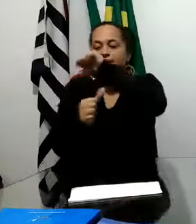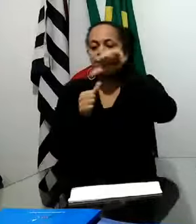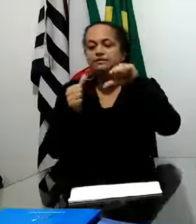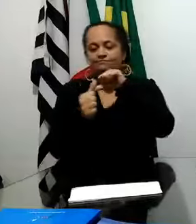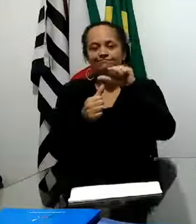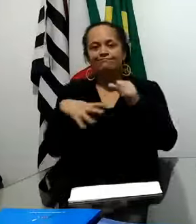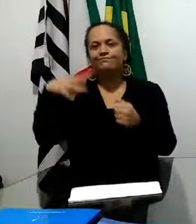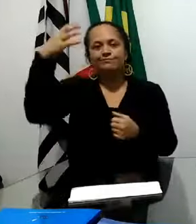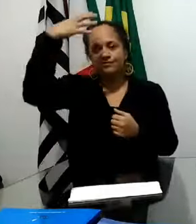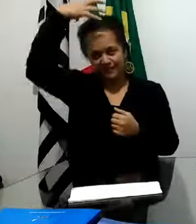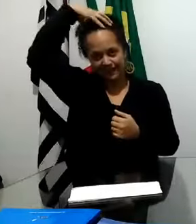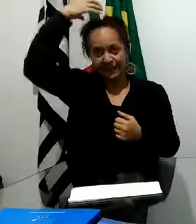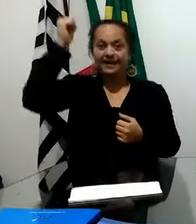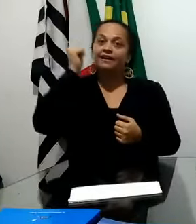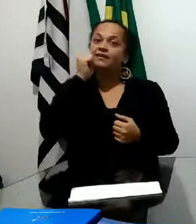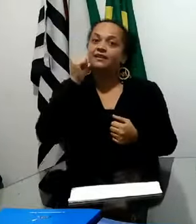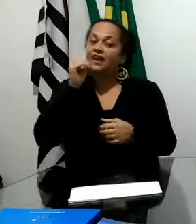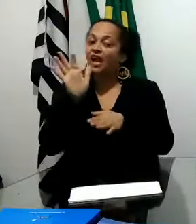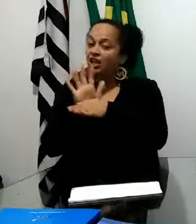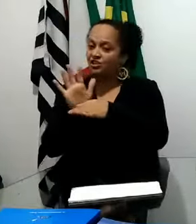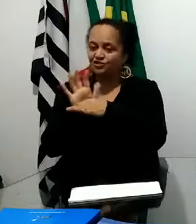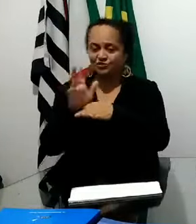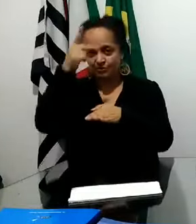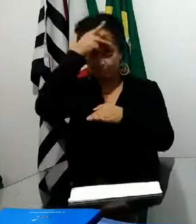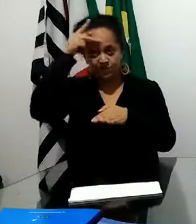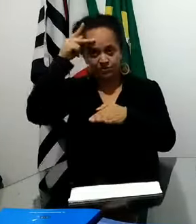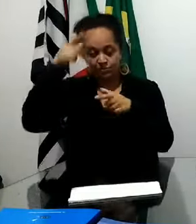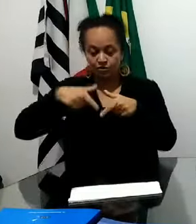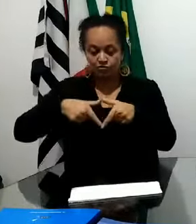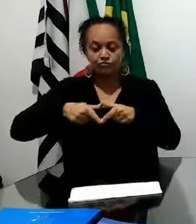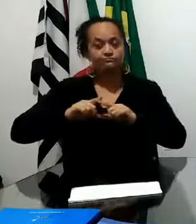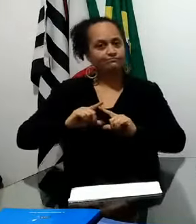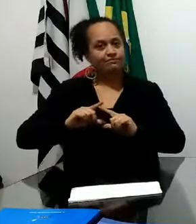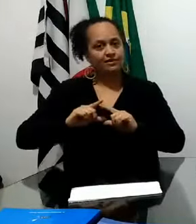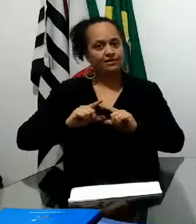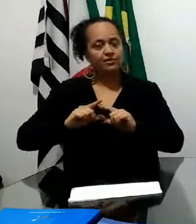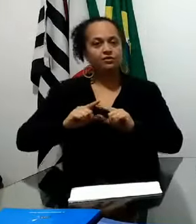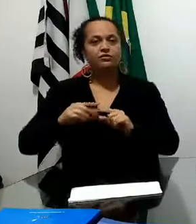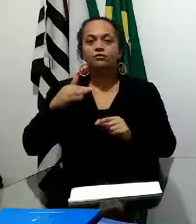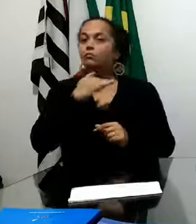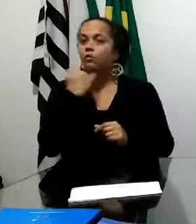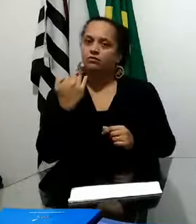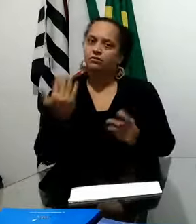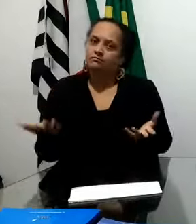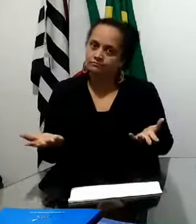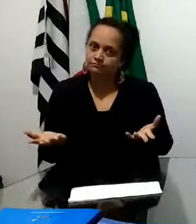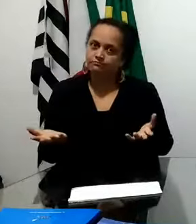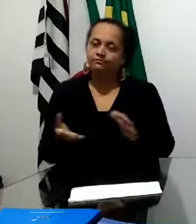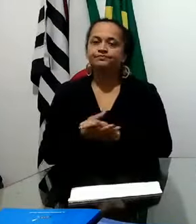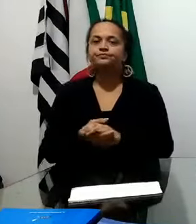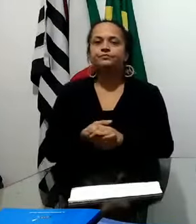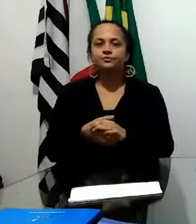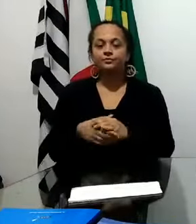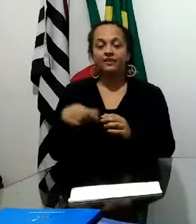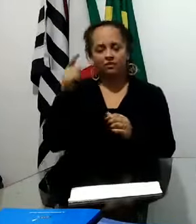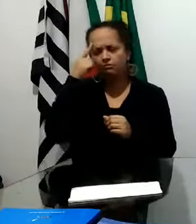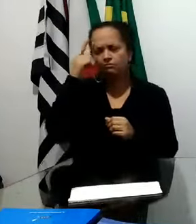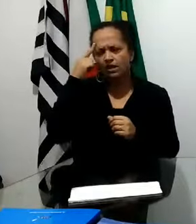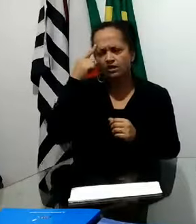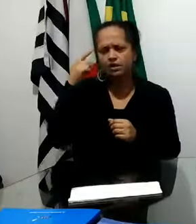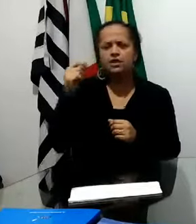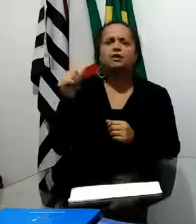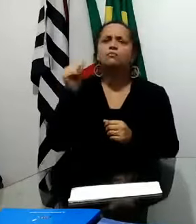seu povo, livrou o povo judeu da destruição. Então, olha que tremendo. Esther era órfã